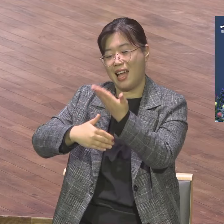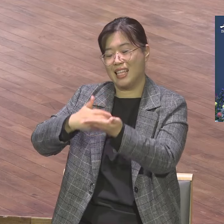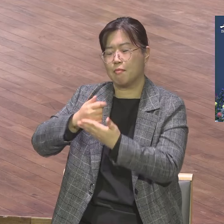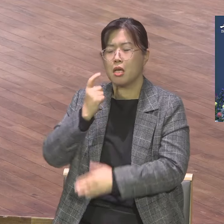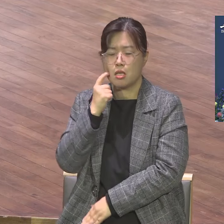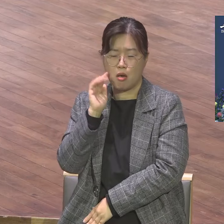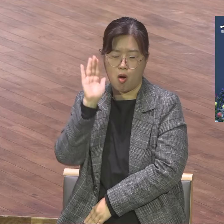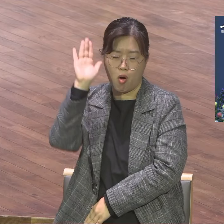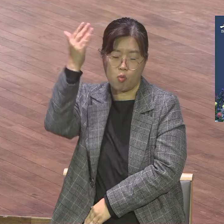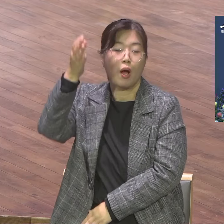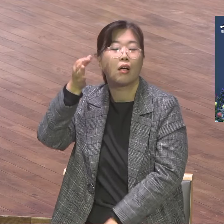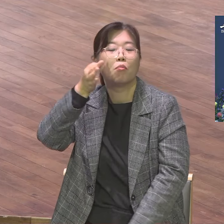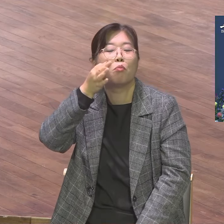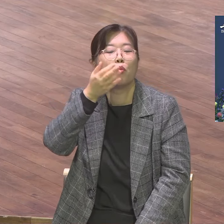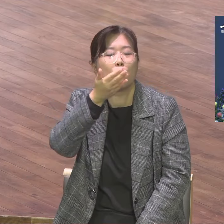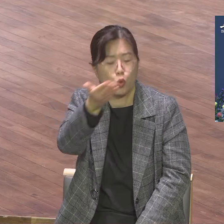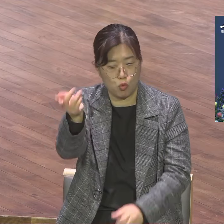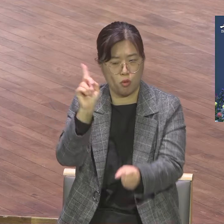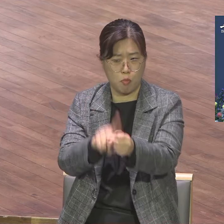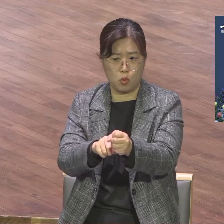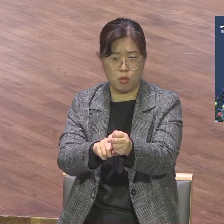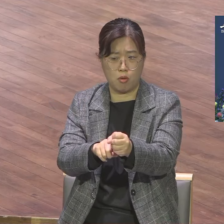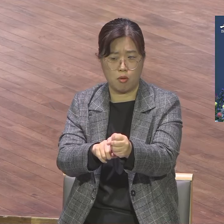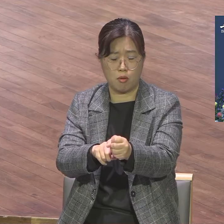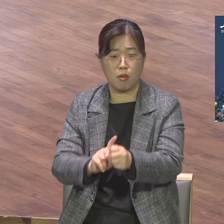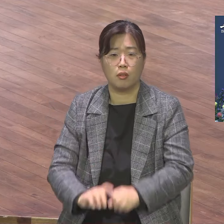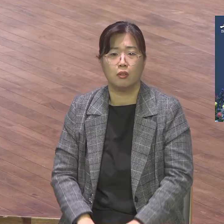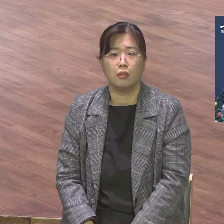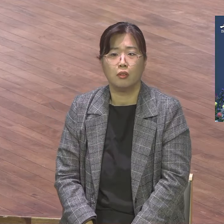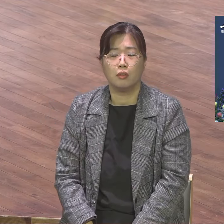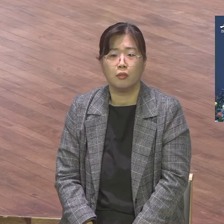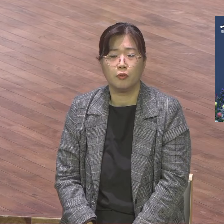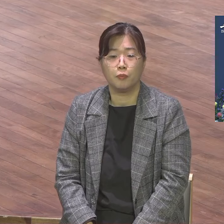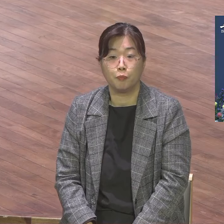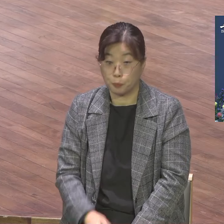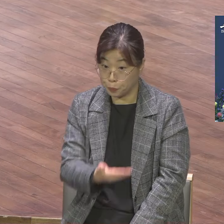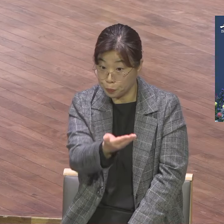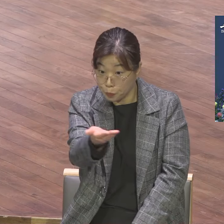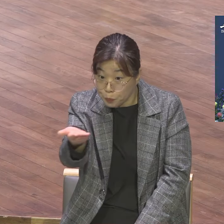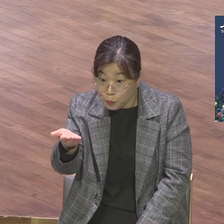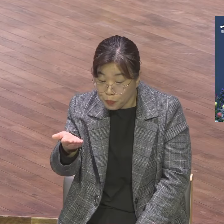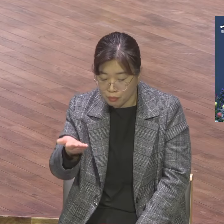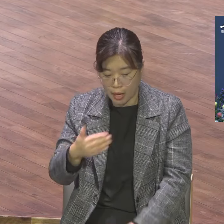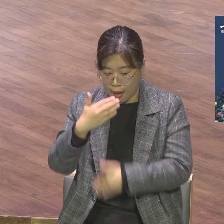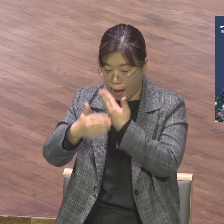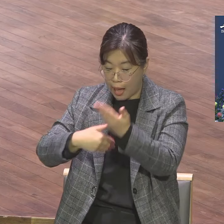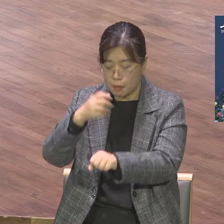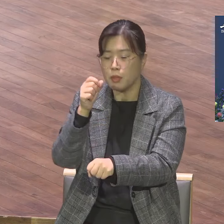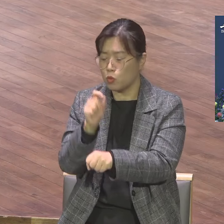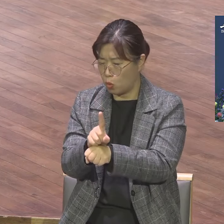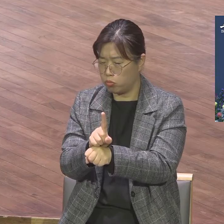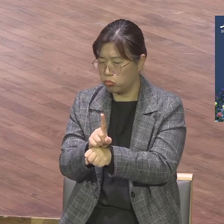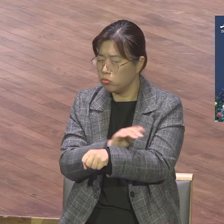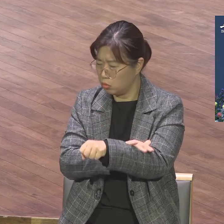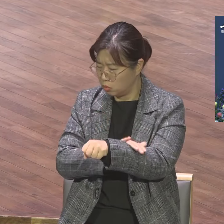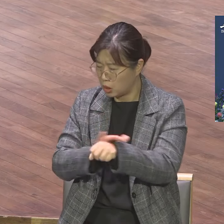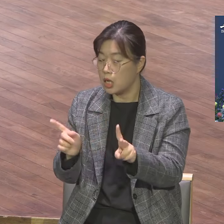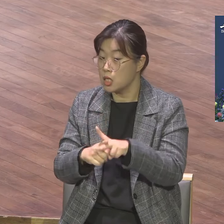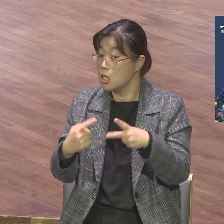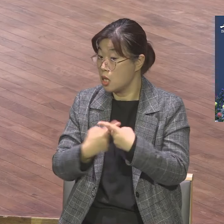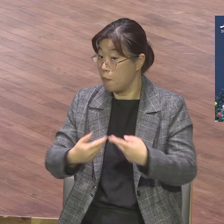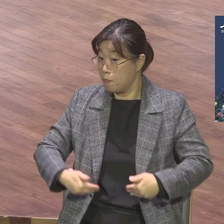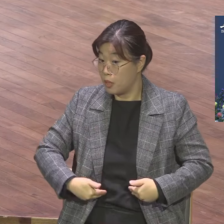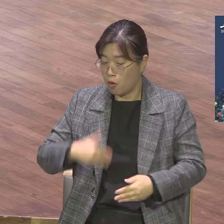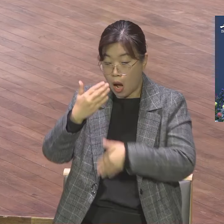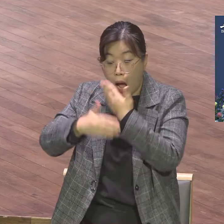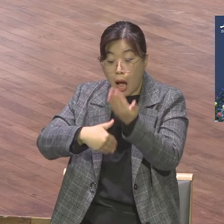거예요. 아멘. 여러분이요, 하나님의 이 성품을 알아야 돼요. 하나님은 딱 영광받기 위한